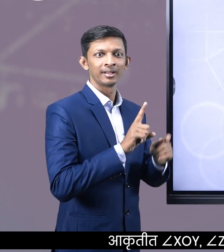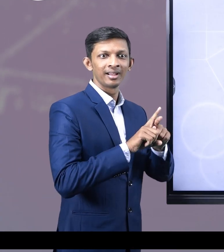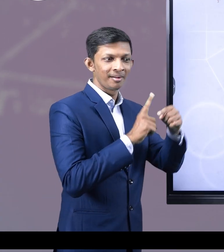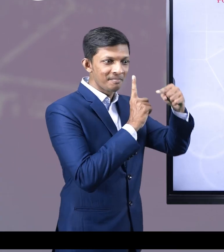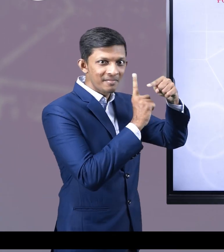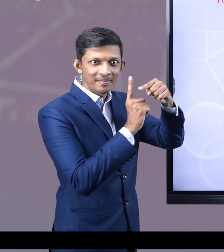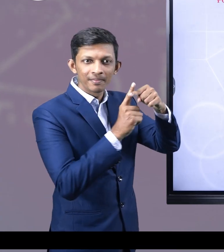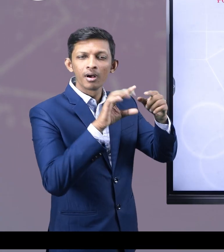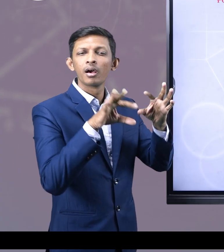धनकोन.